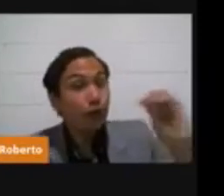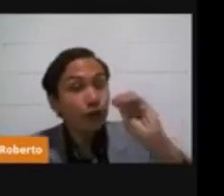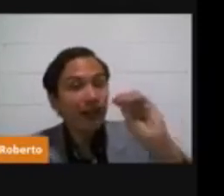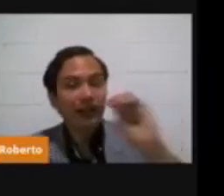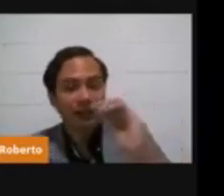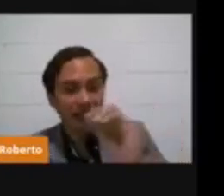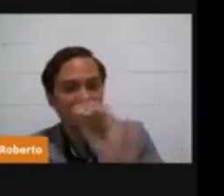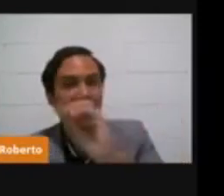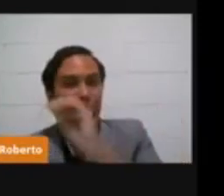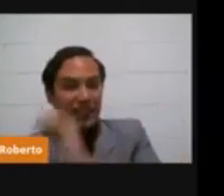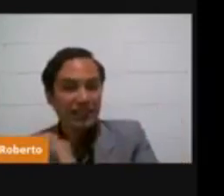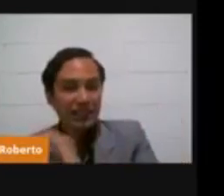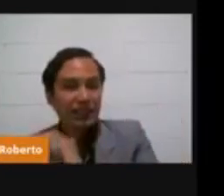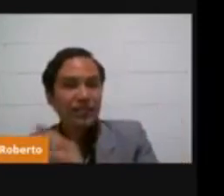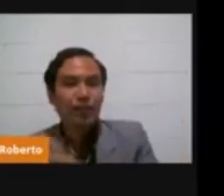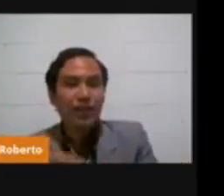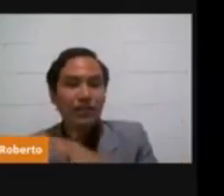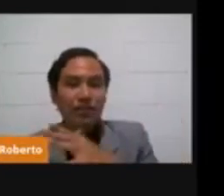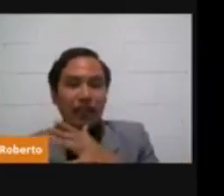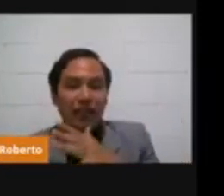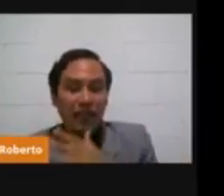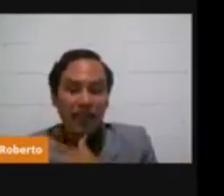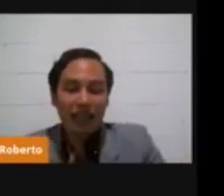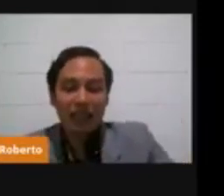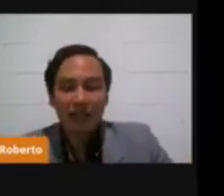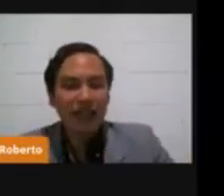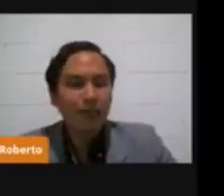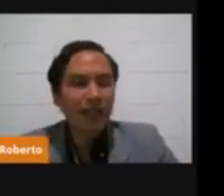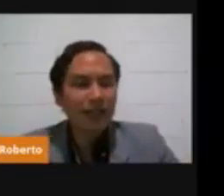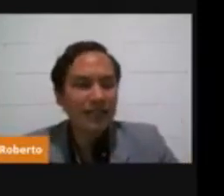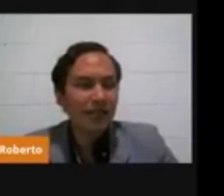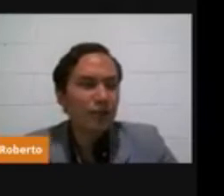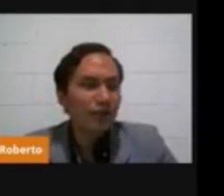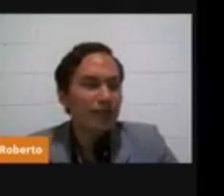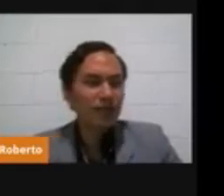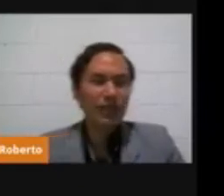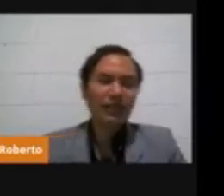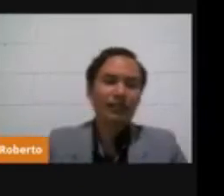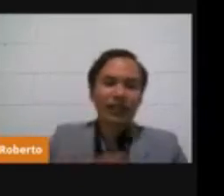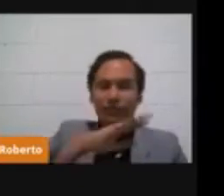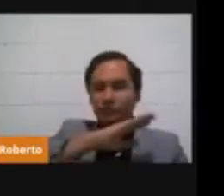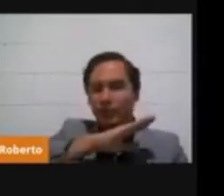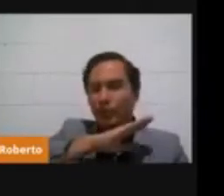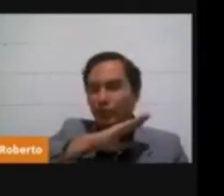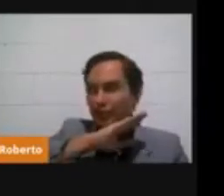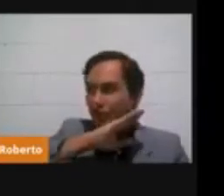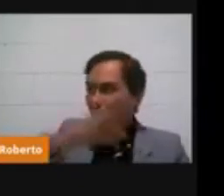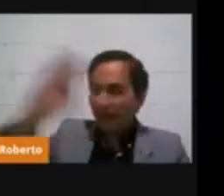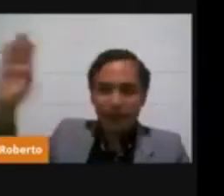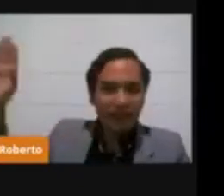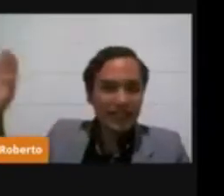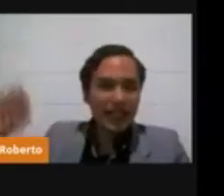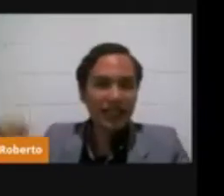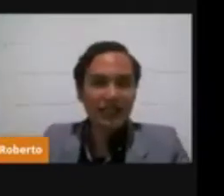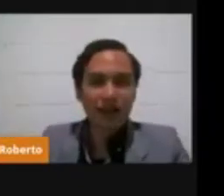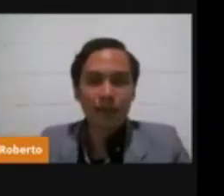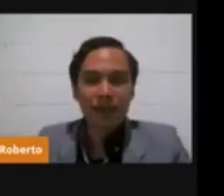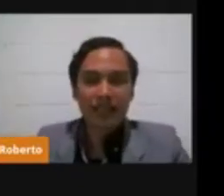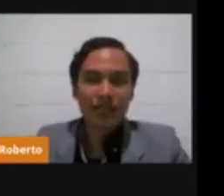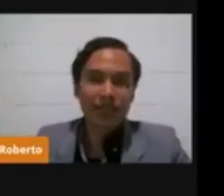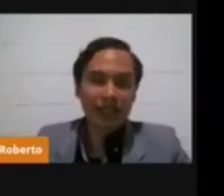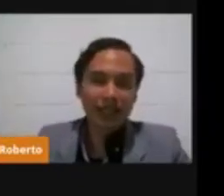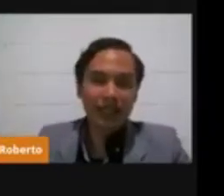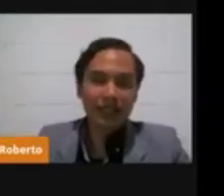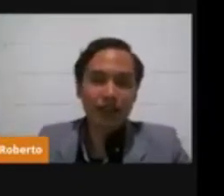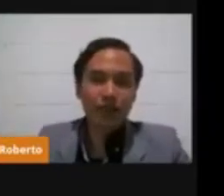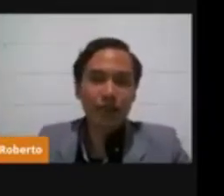la cultura de cada país. Entonces, por eso, mire, ¿por qué no hacemos mejor una sola lengua de señas?